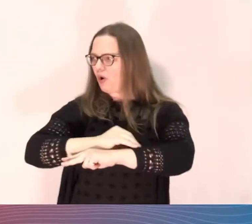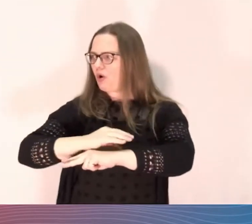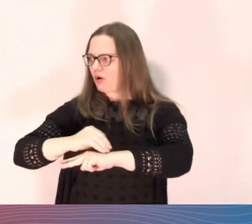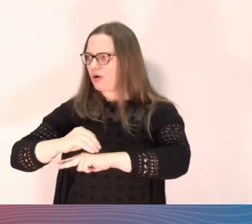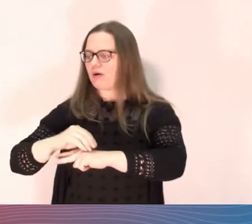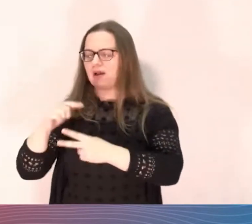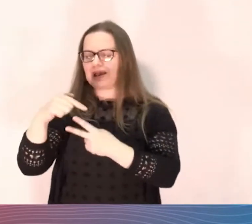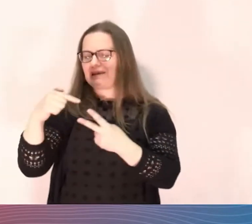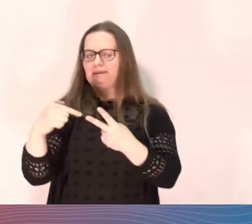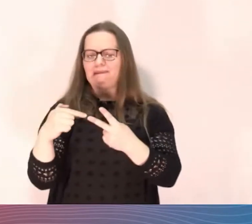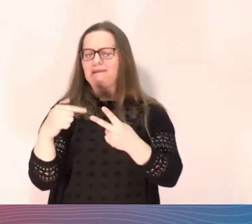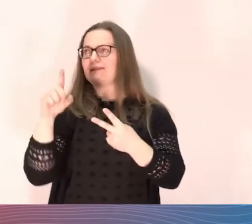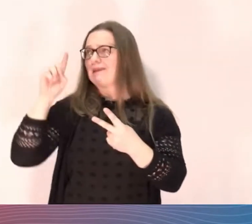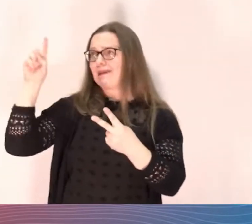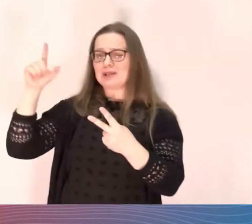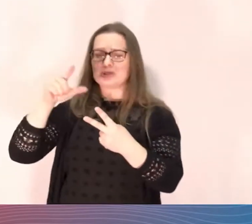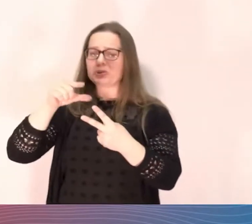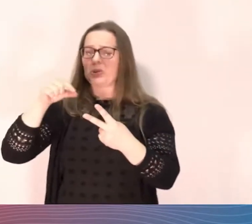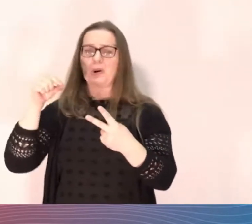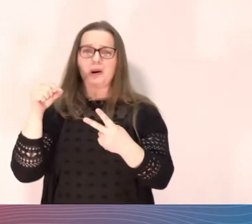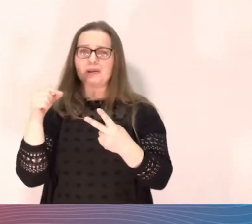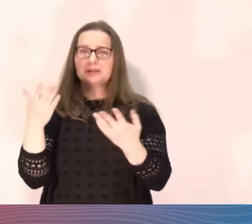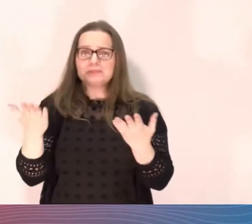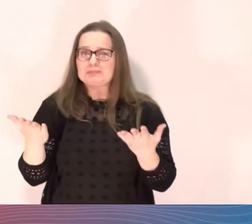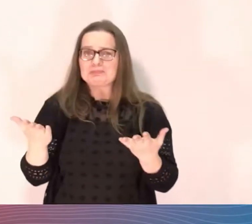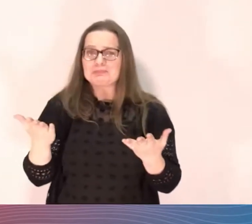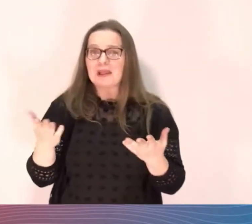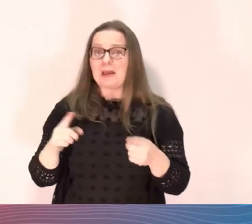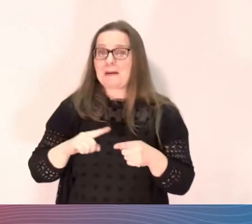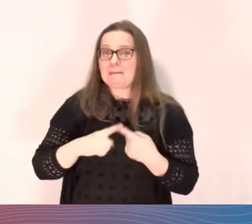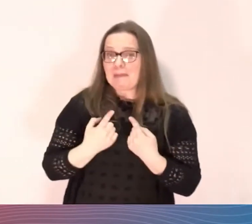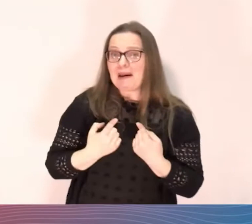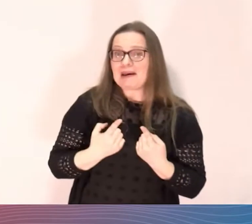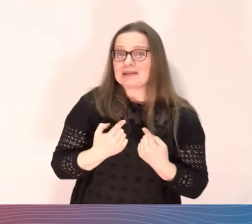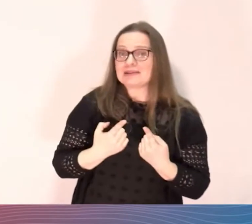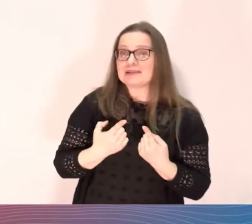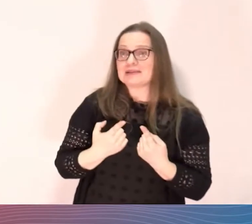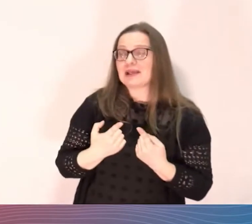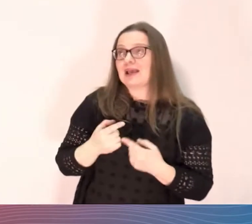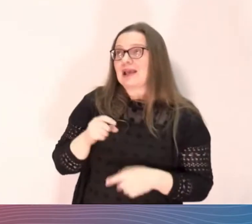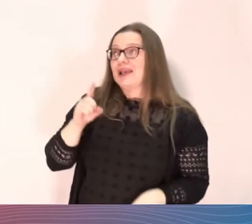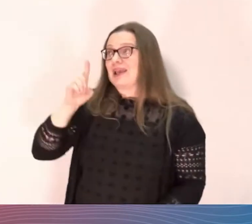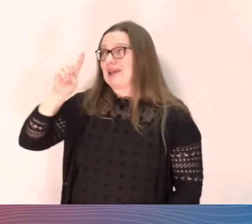quer nem de quem corre. Mas de Deus usar a sua misericórdia.